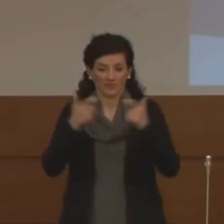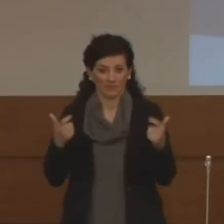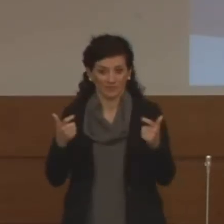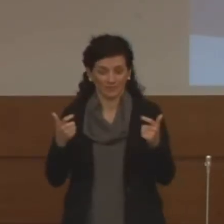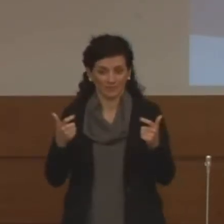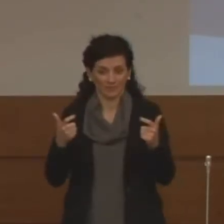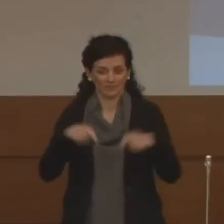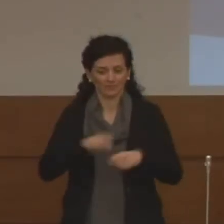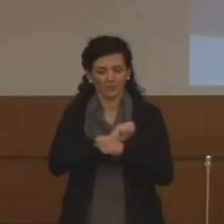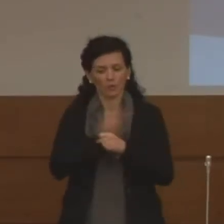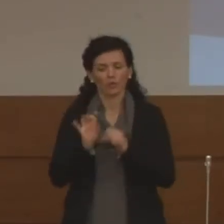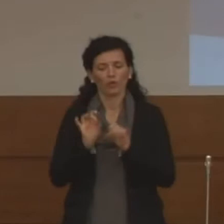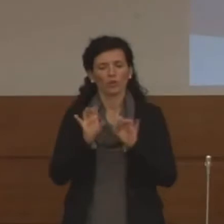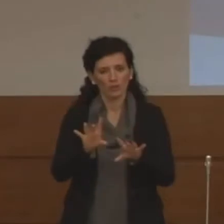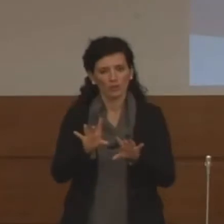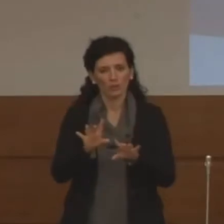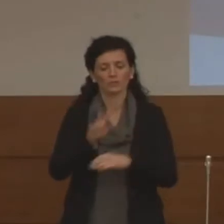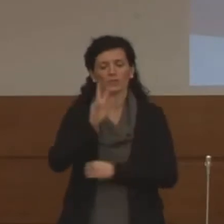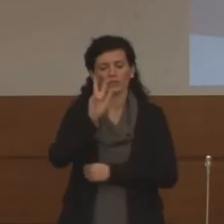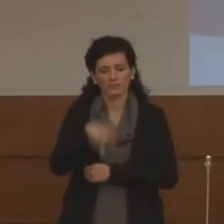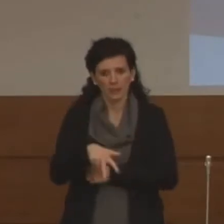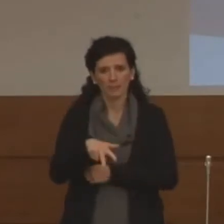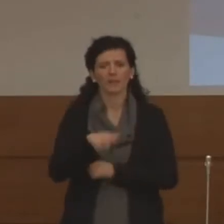persone attualmente positive di